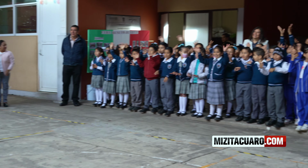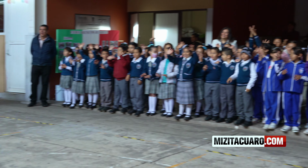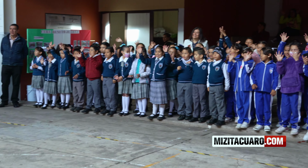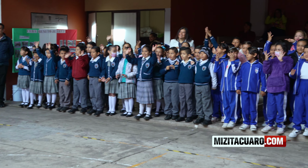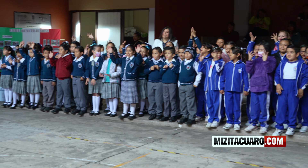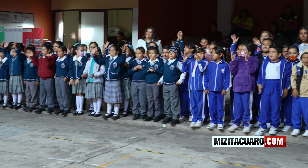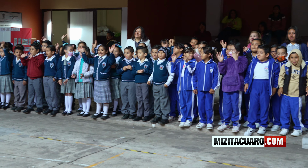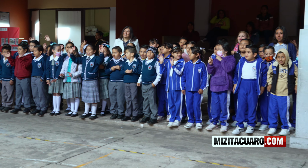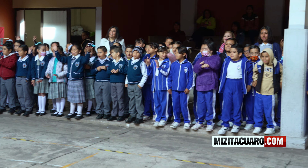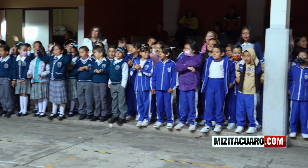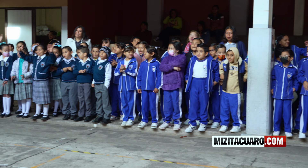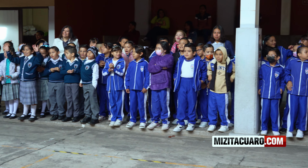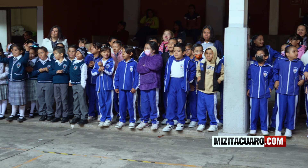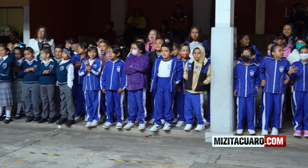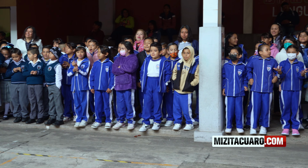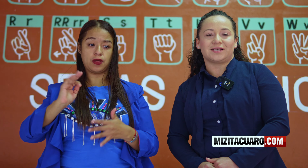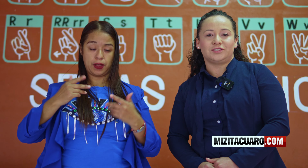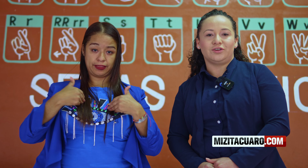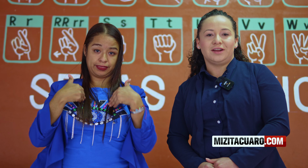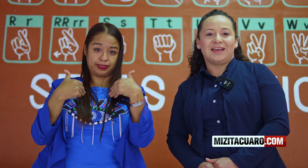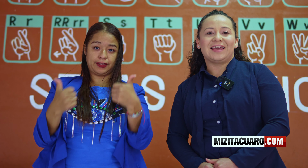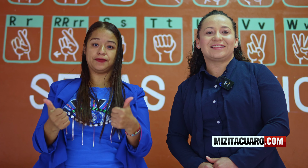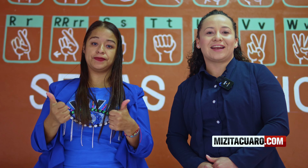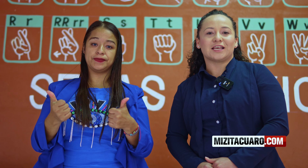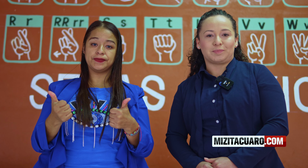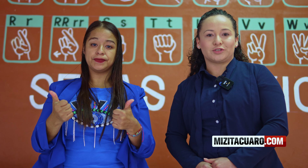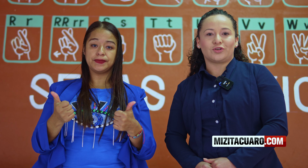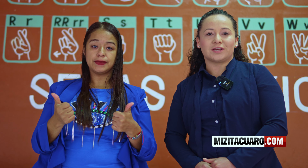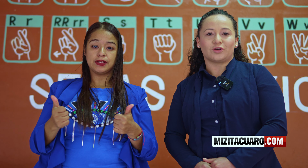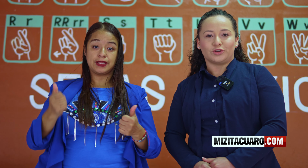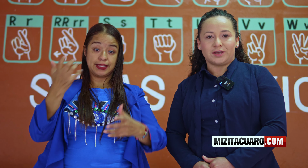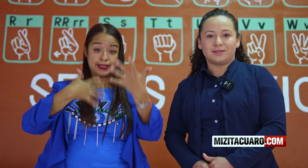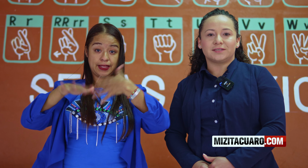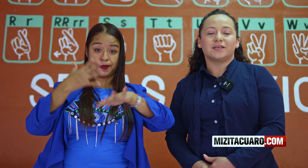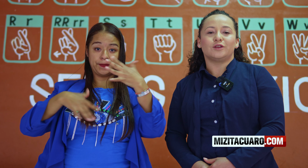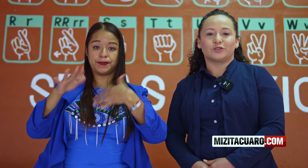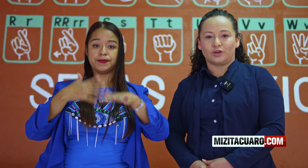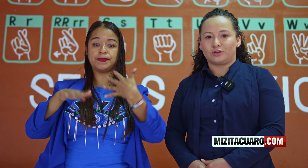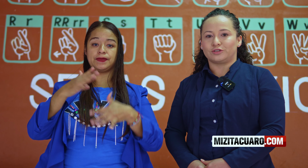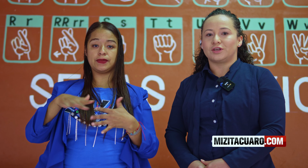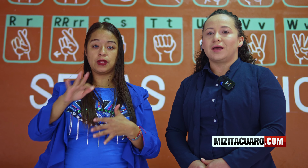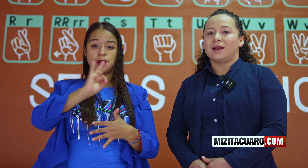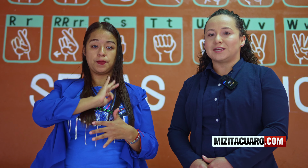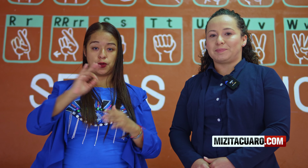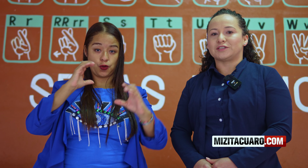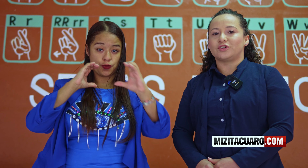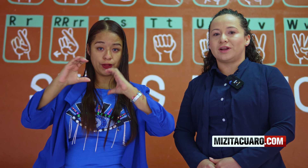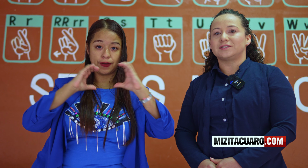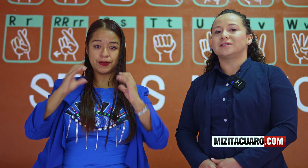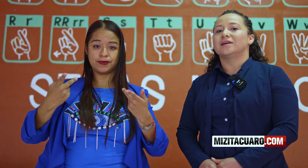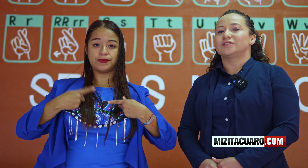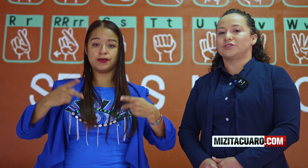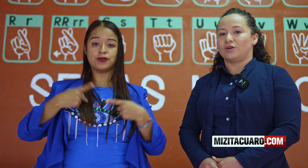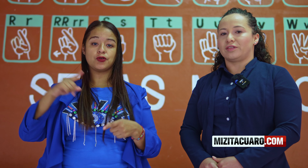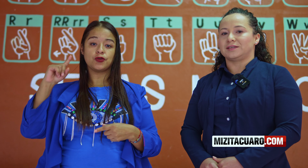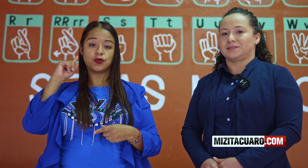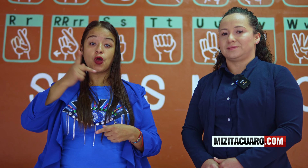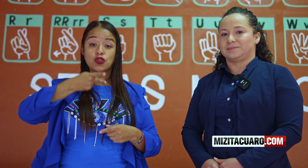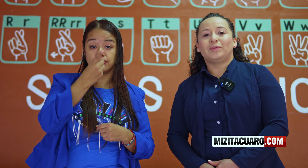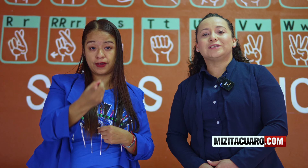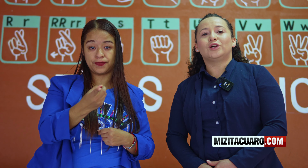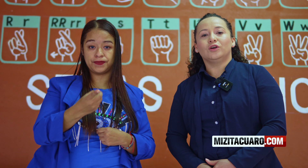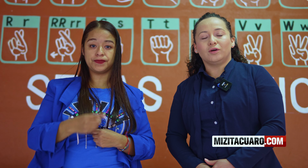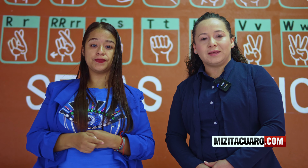que permite ser el puente de comunicación entre las personas oyentes y nosotros, las personas